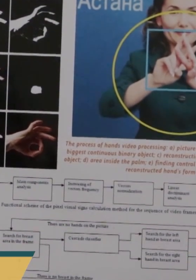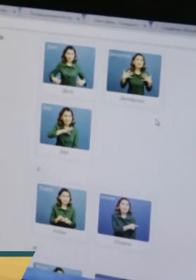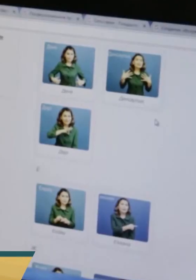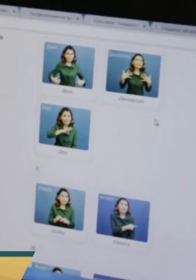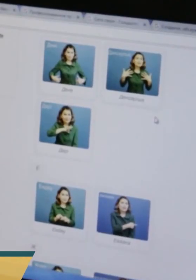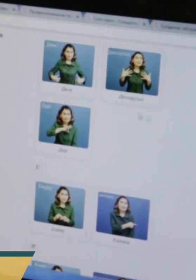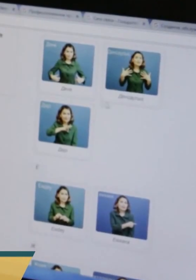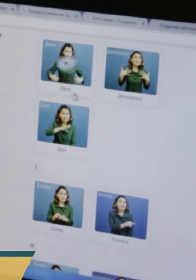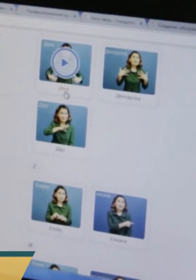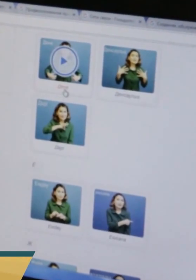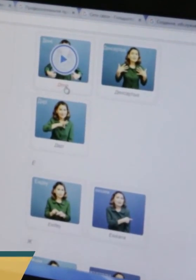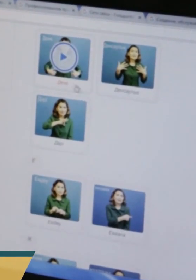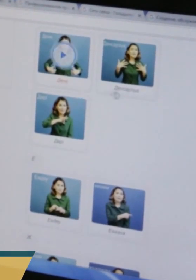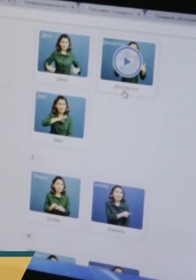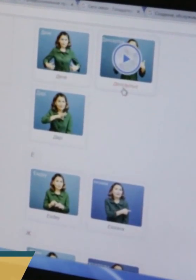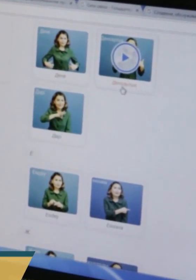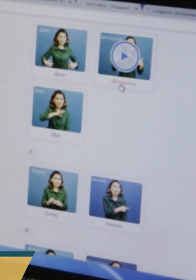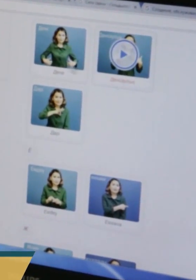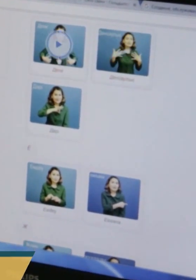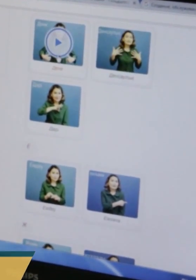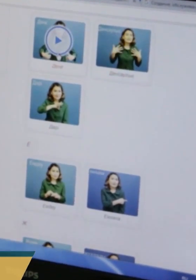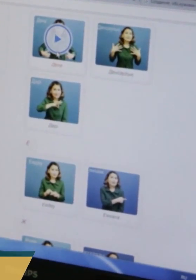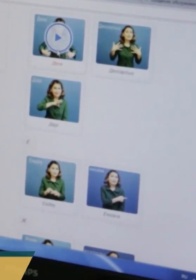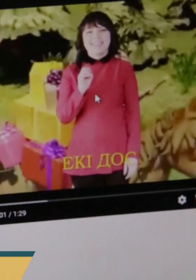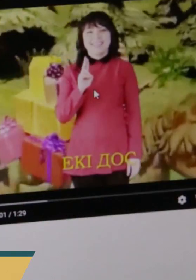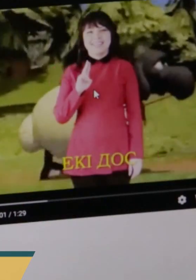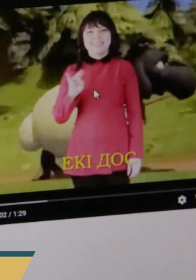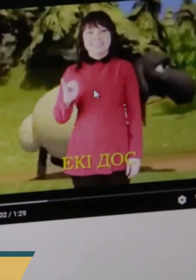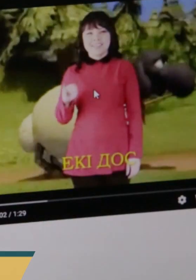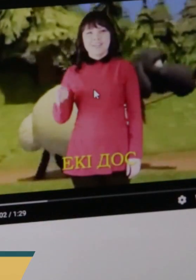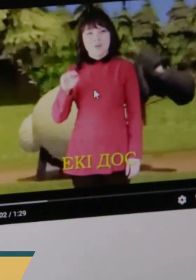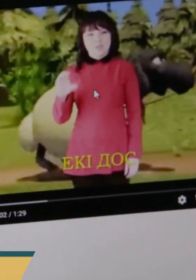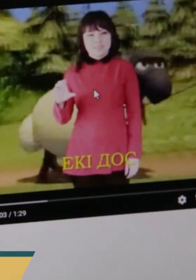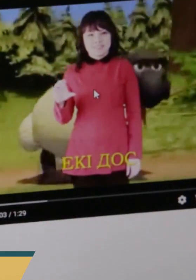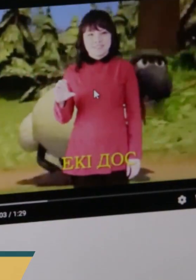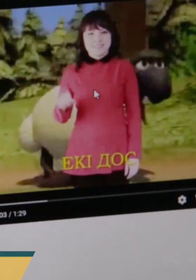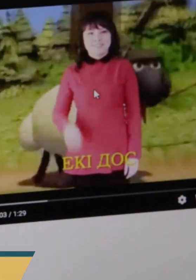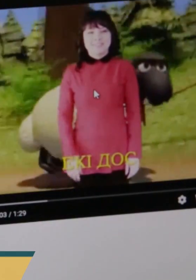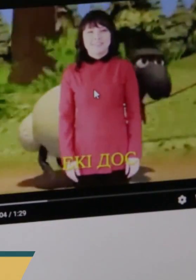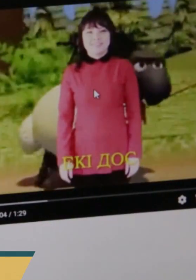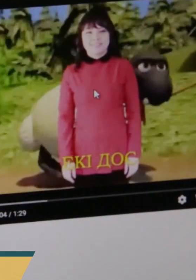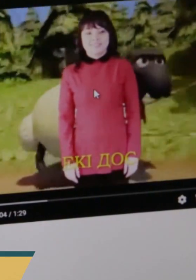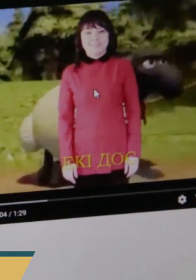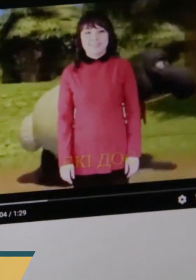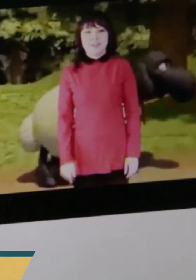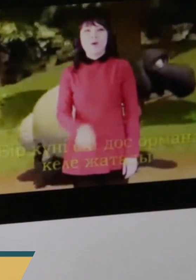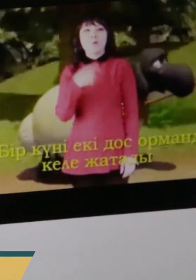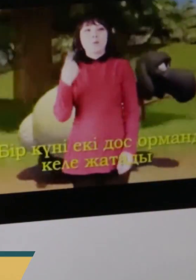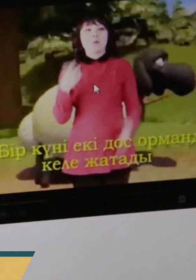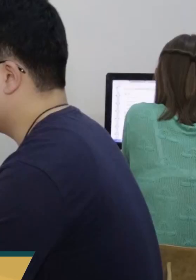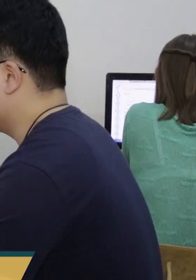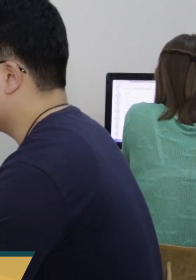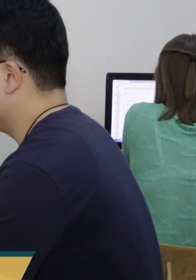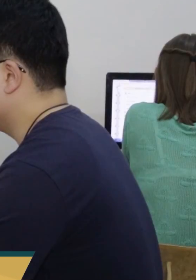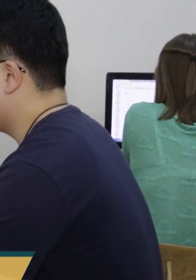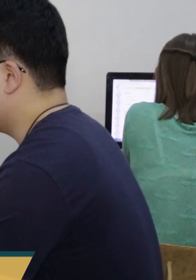ежедневного общения, сказки, пословицы и поговорки. К слову, на жесты переведен и гимн Казахстана. Особенно гордятся авторы созданием дактильного